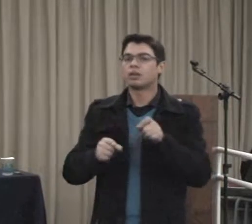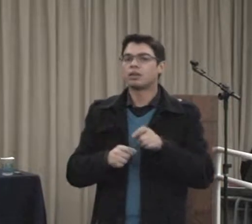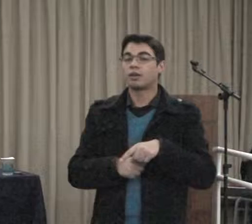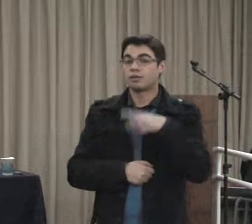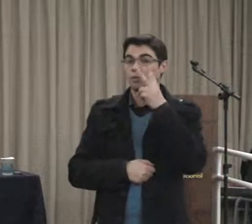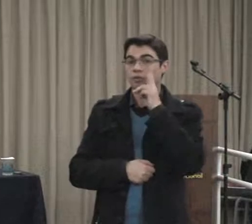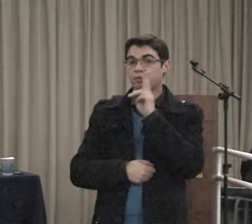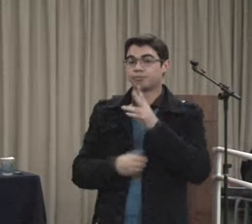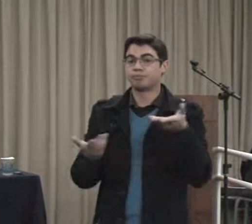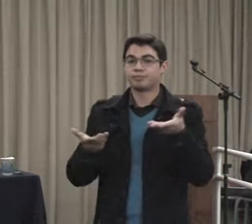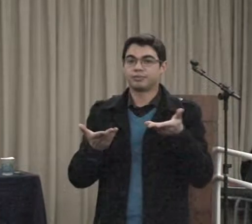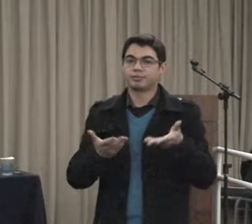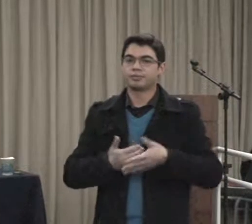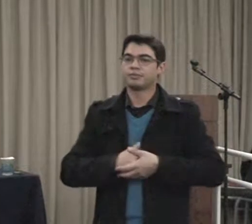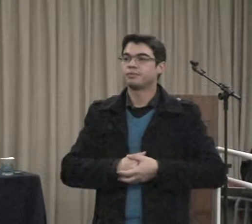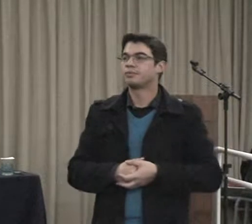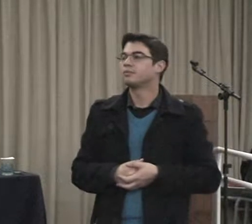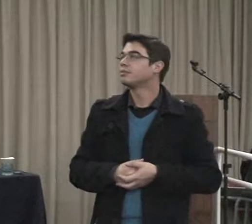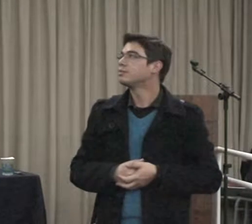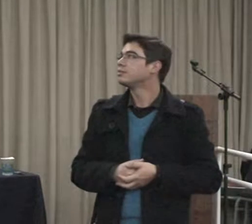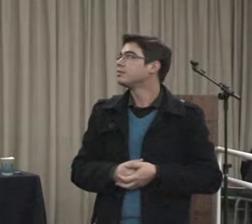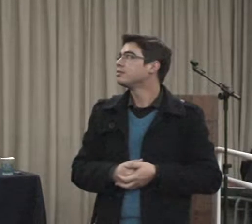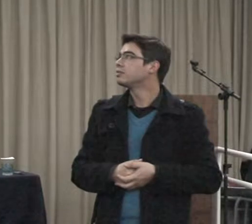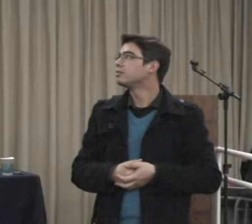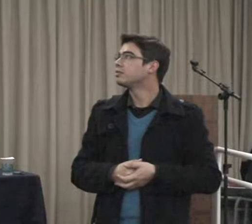que vemos agora.